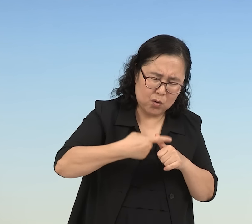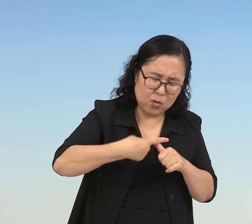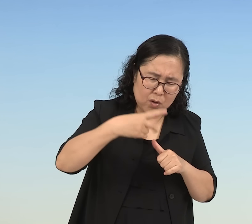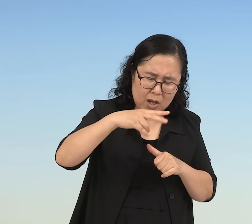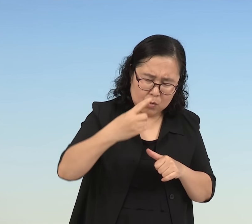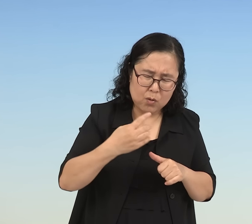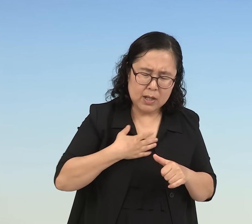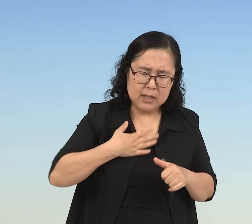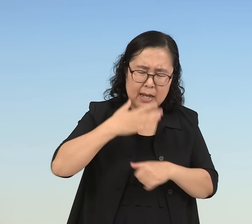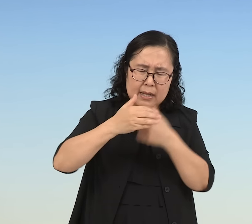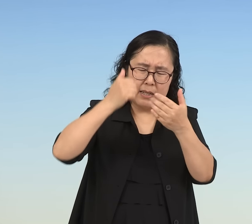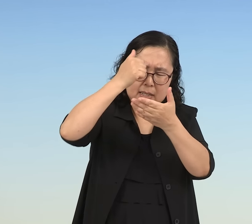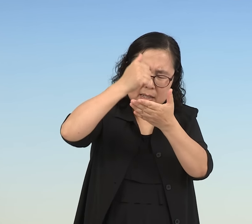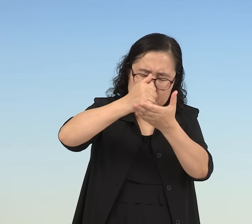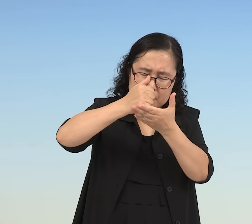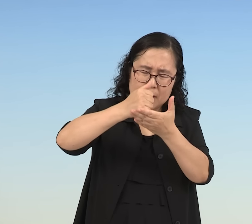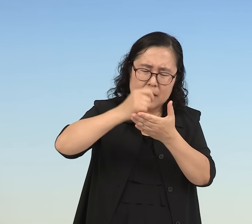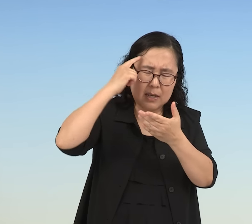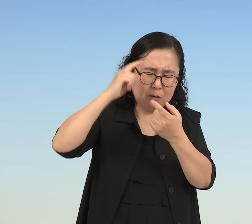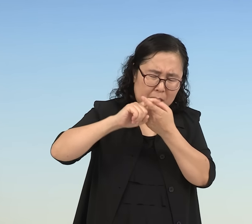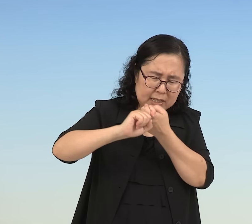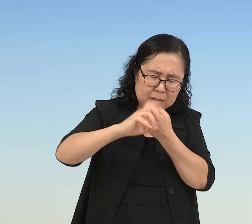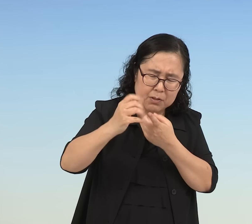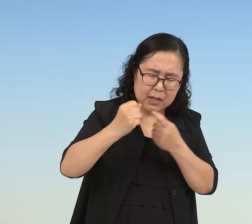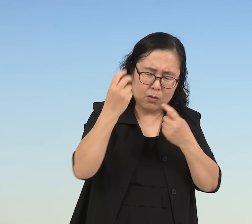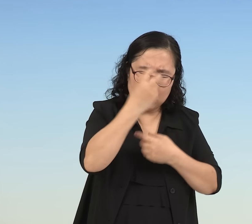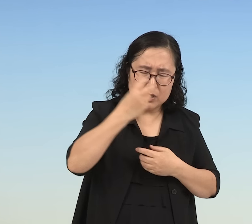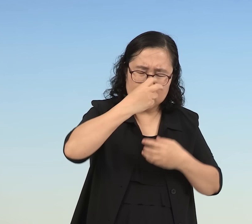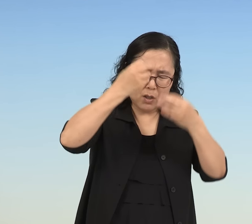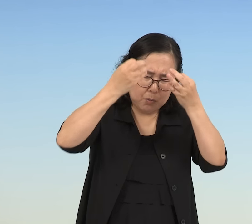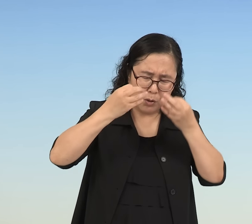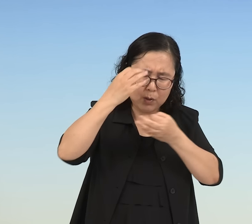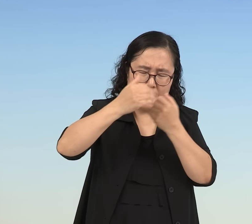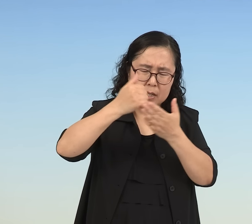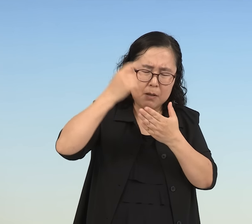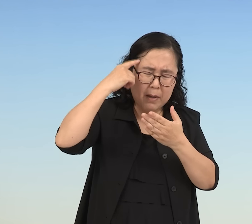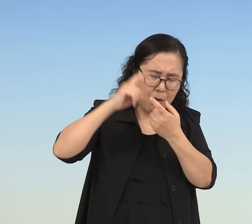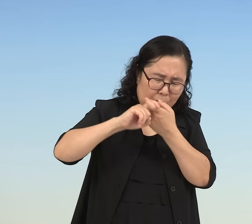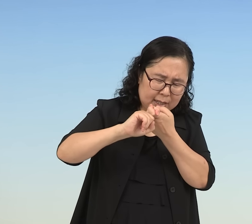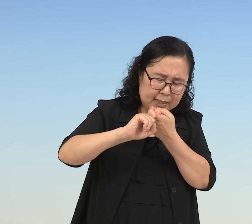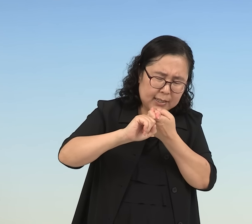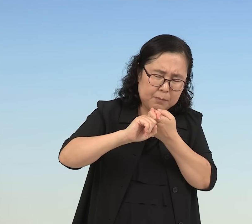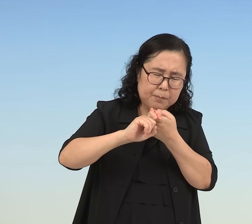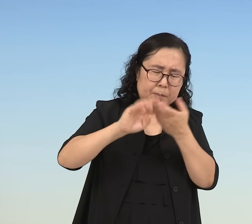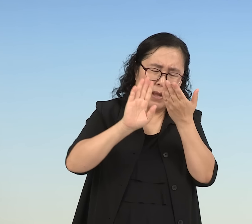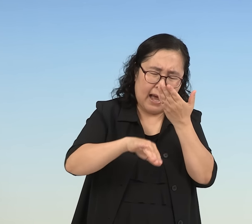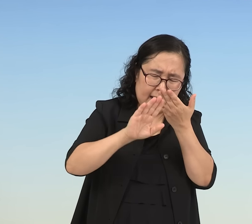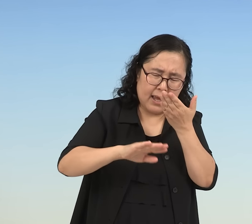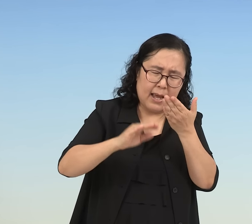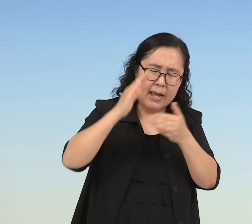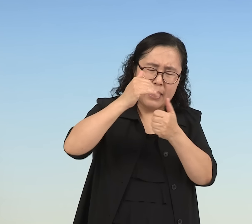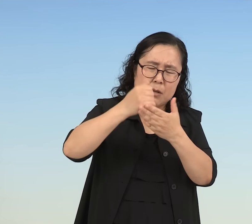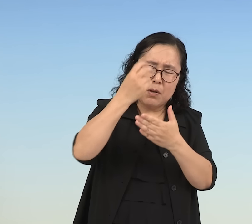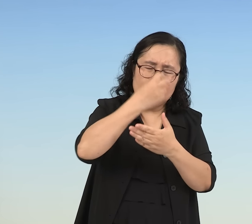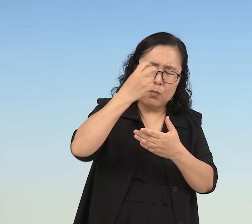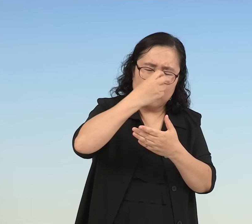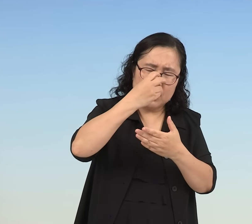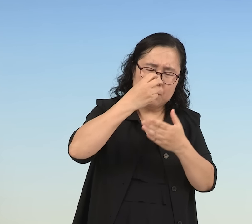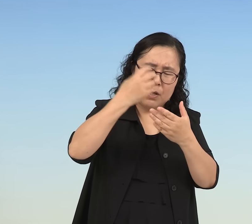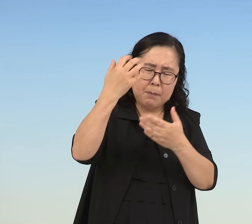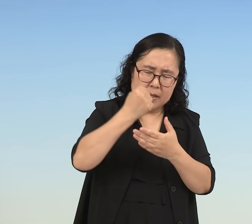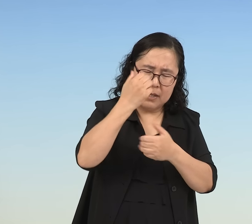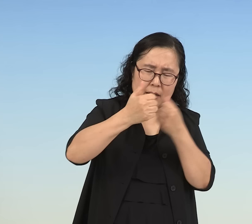하나님이 관심을 갖고 지켜보시는, 나는 하나님의 관심 아래 하나님의 돌보심을 받는